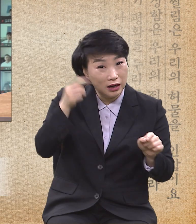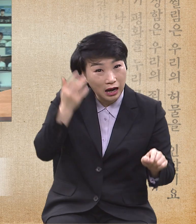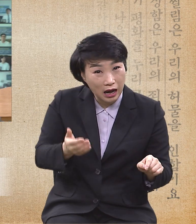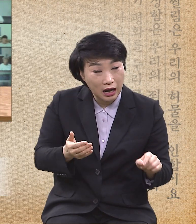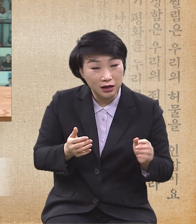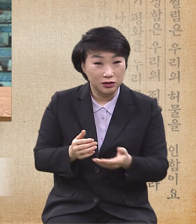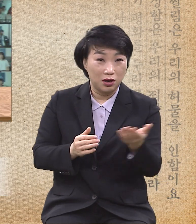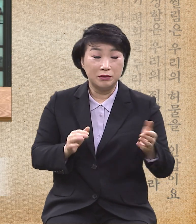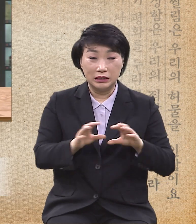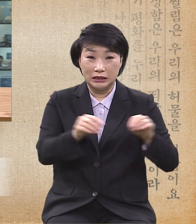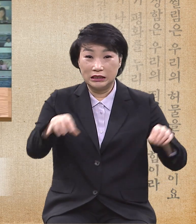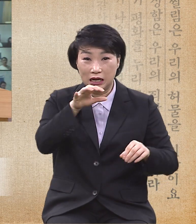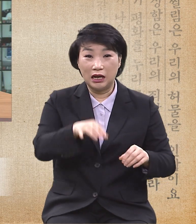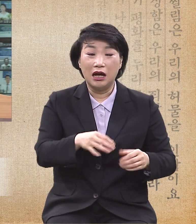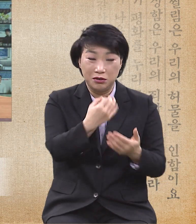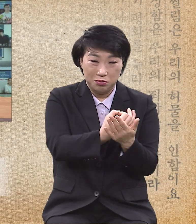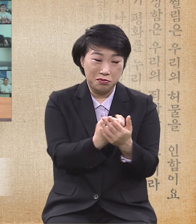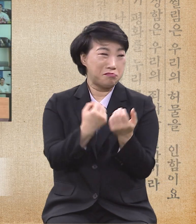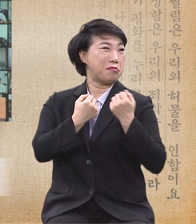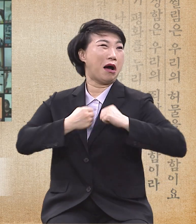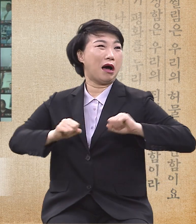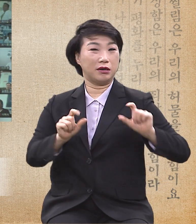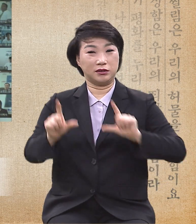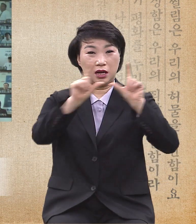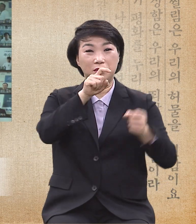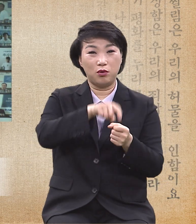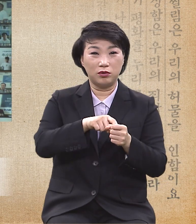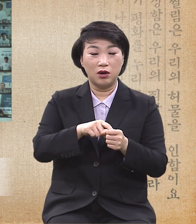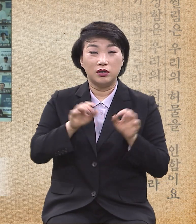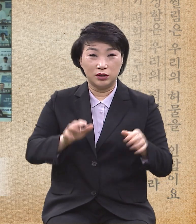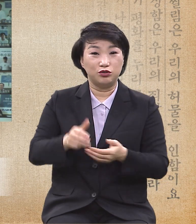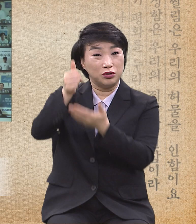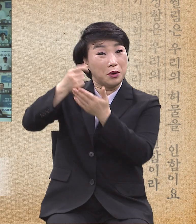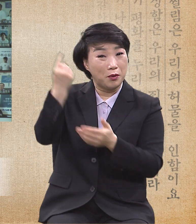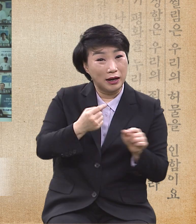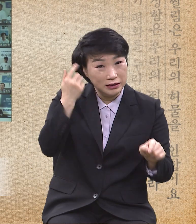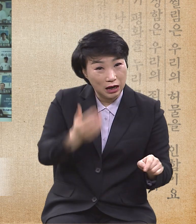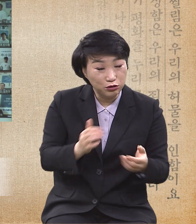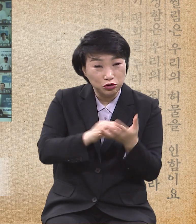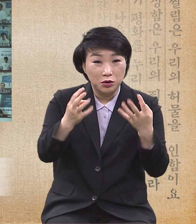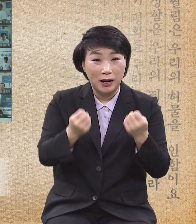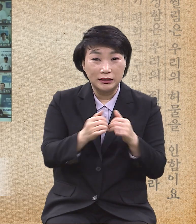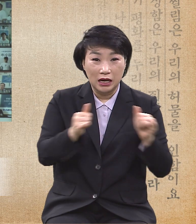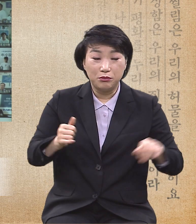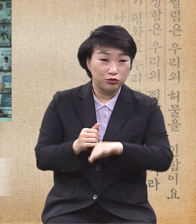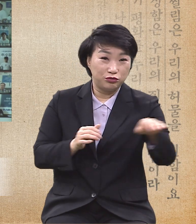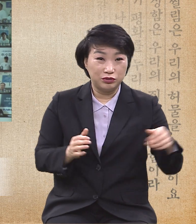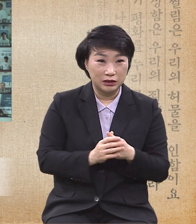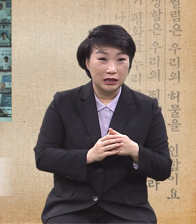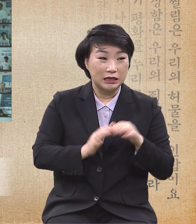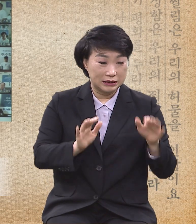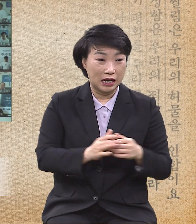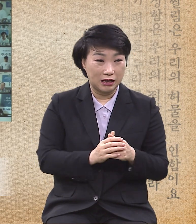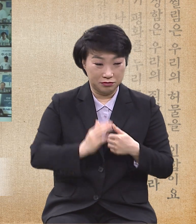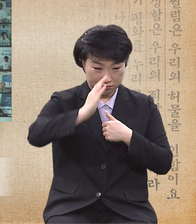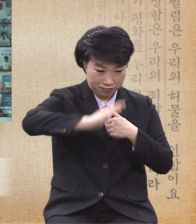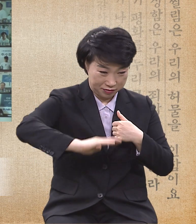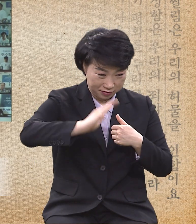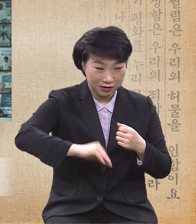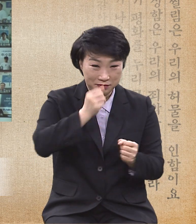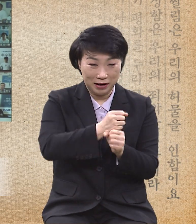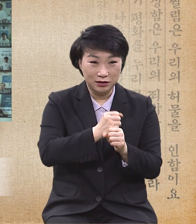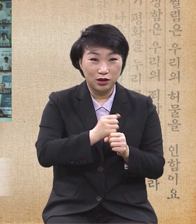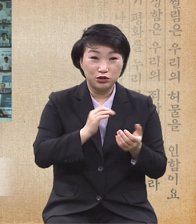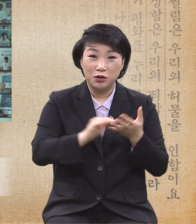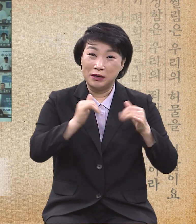이 땅에서 돈 벌어서 떵떵거리고 살아라고 오셨나? 수많은 사람을 굽신굽신하게 만들어서